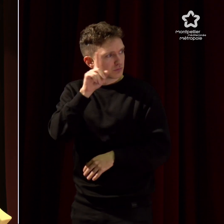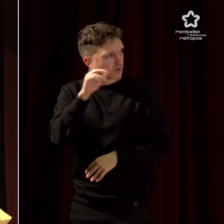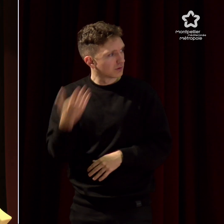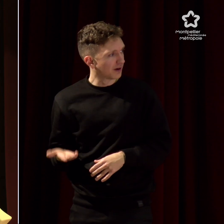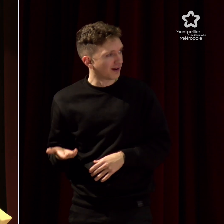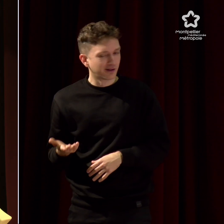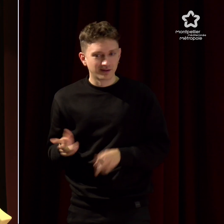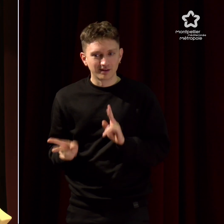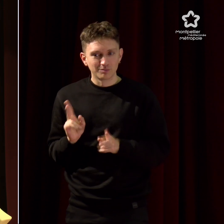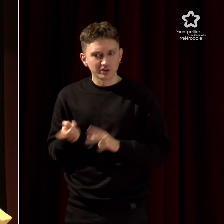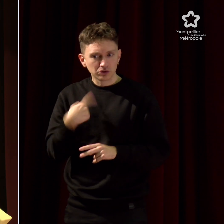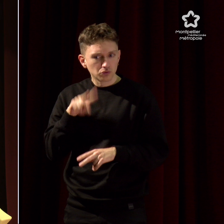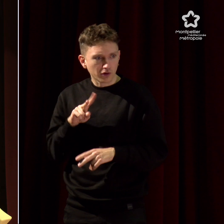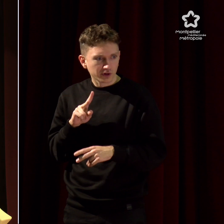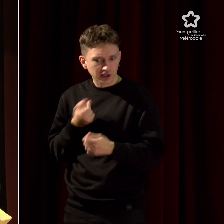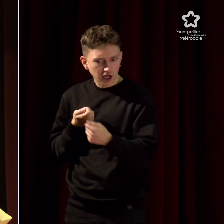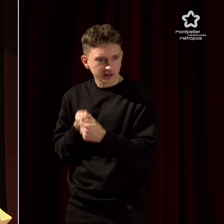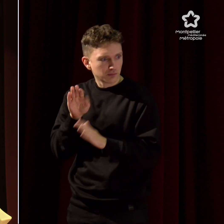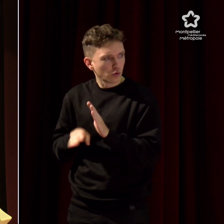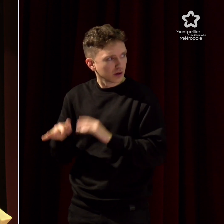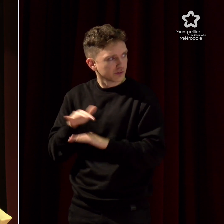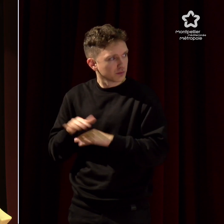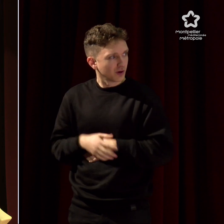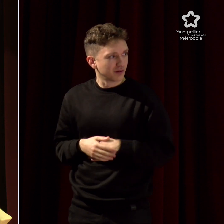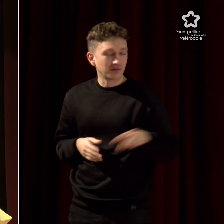était peut-être moins adapté, en fait. Ouais.